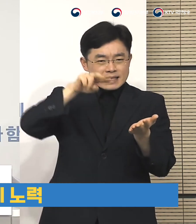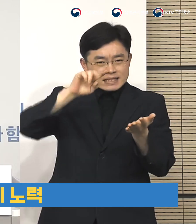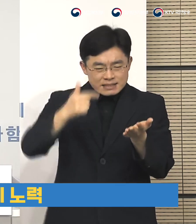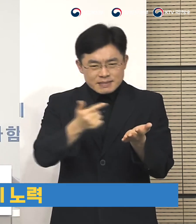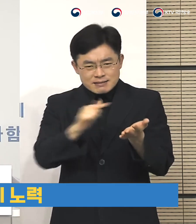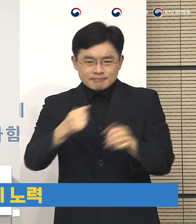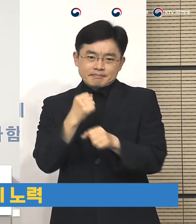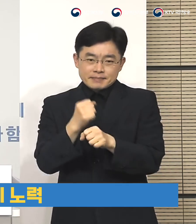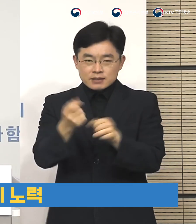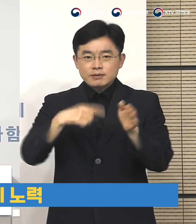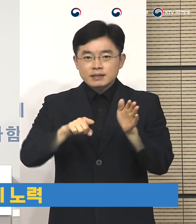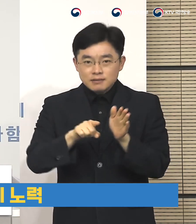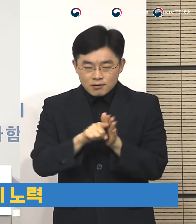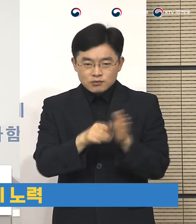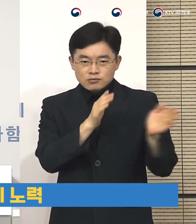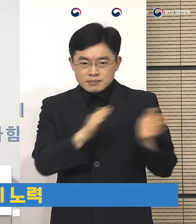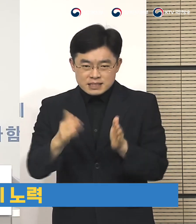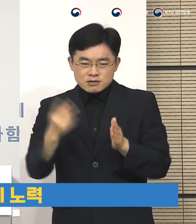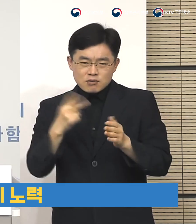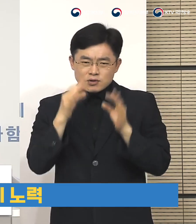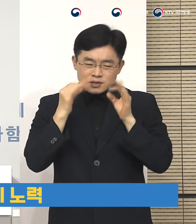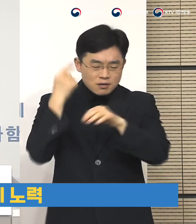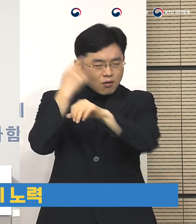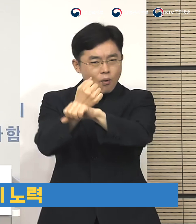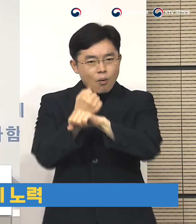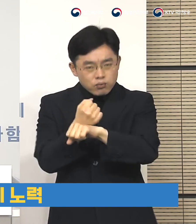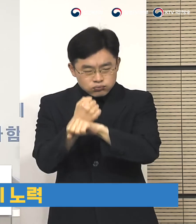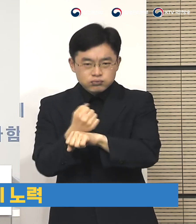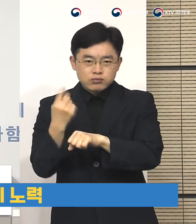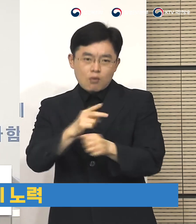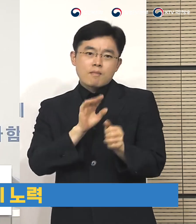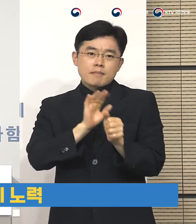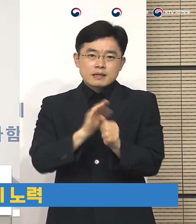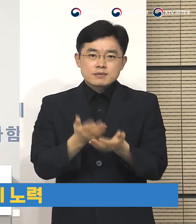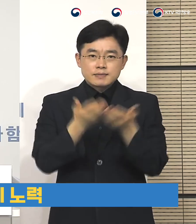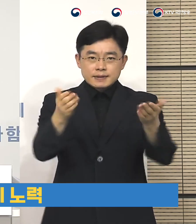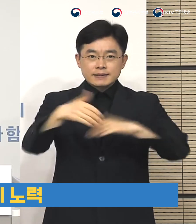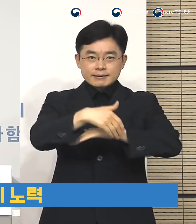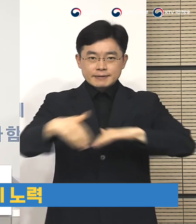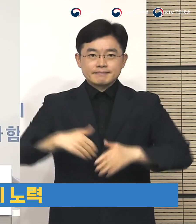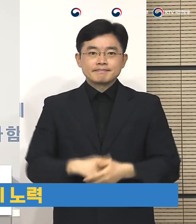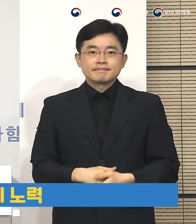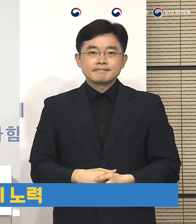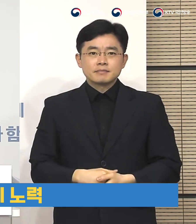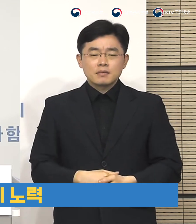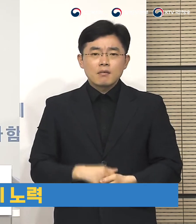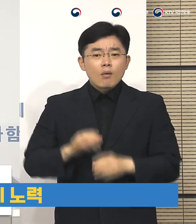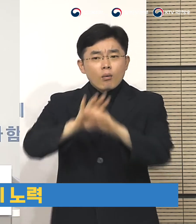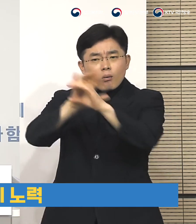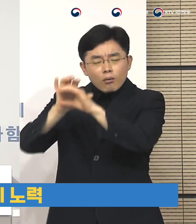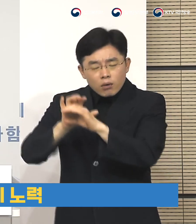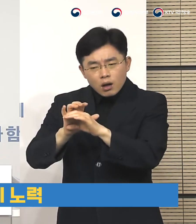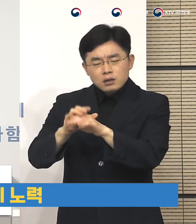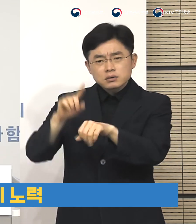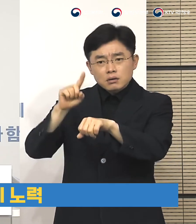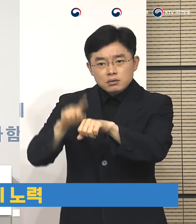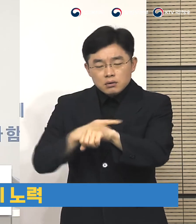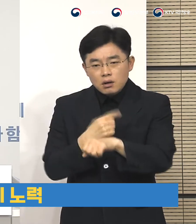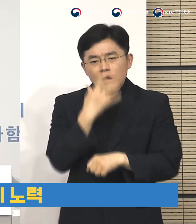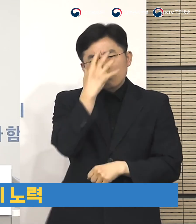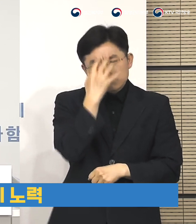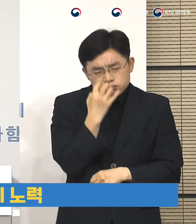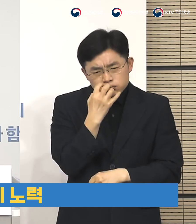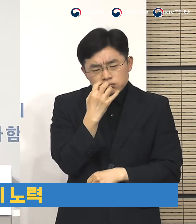신속한 개발과 보급, 확보를 위해 노력하겠으며 코로나19 장기화로 우울증, 불면 등 소위